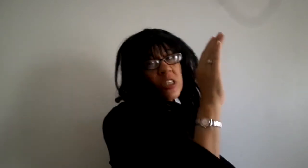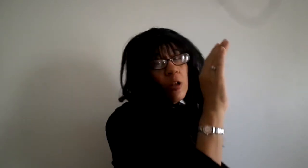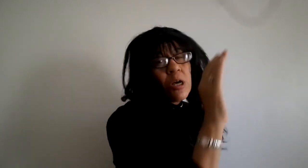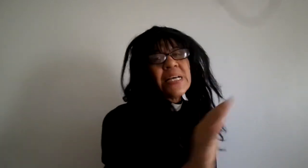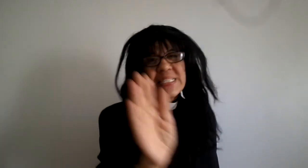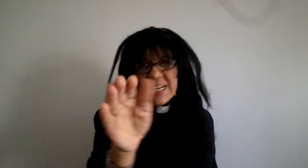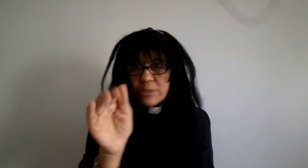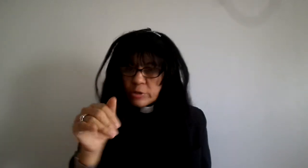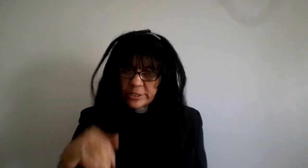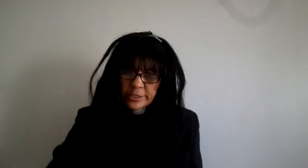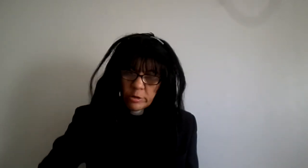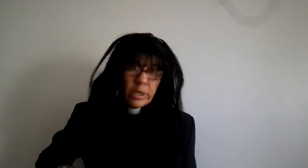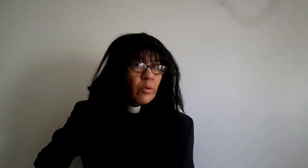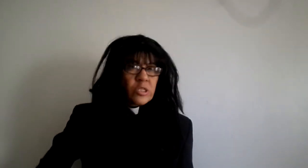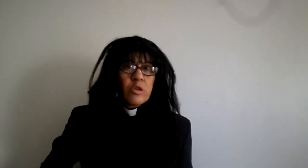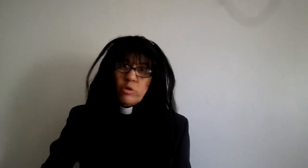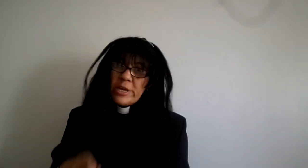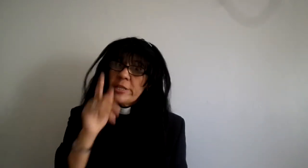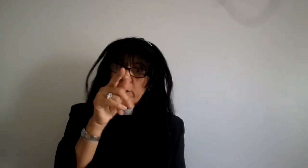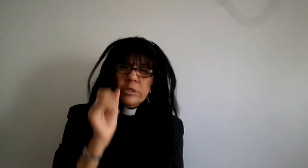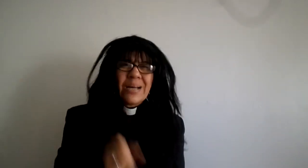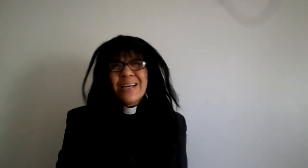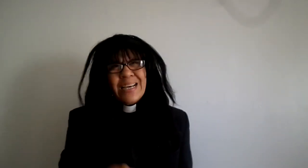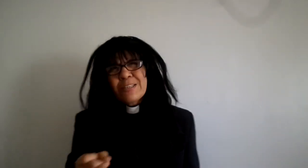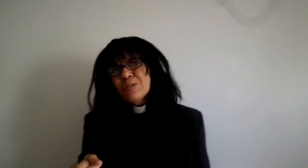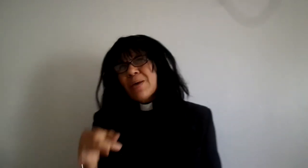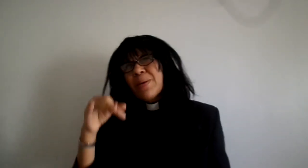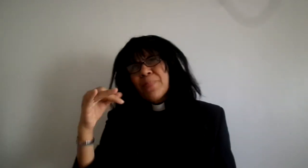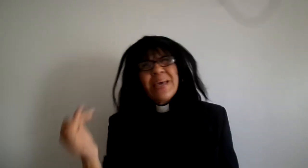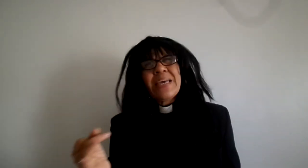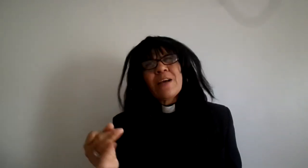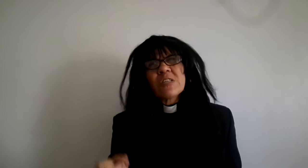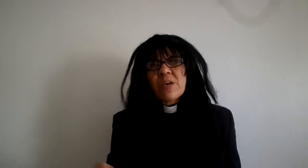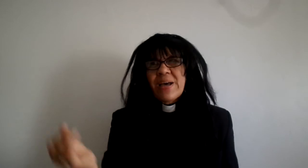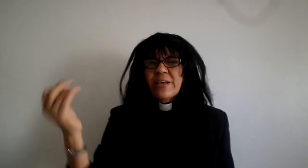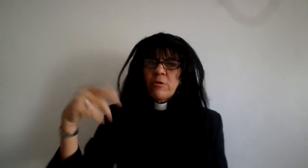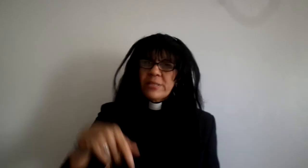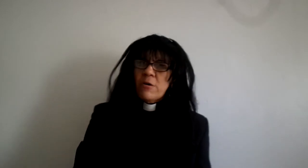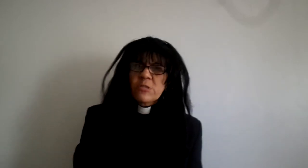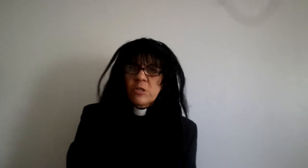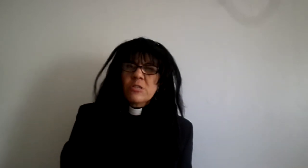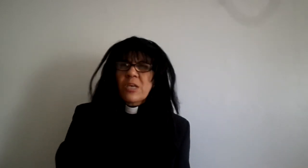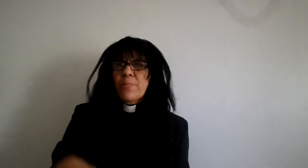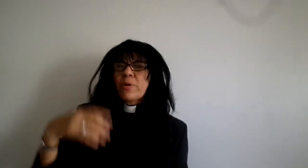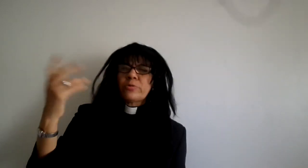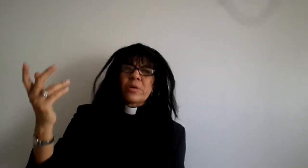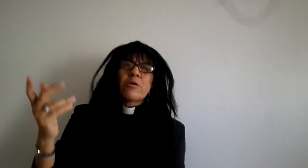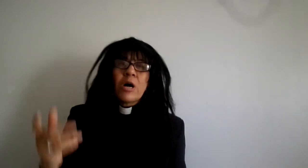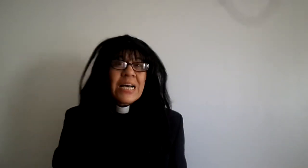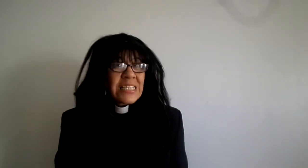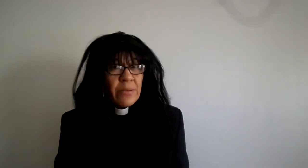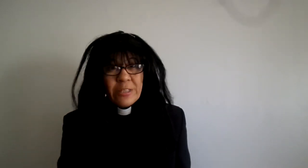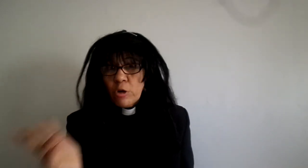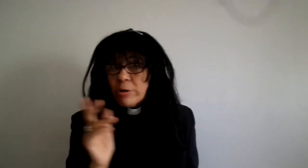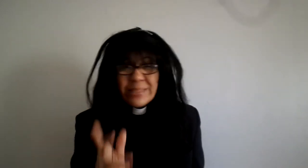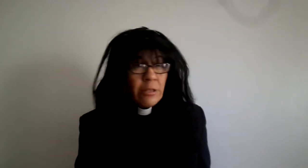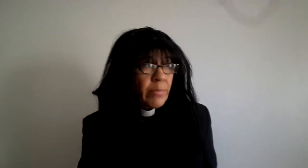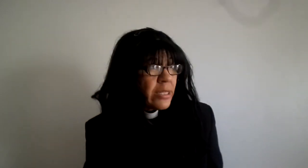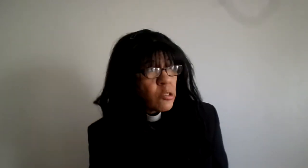cielos sacándote el dinero del bolsillo. Tú eres idiota. Eso se ve en México, se ve aquí en los Estados Unidos, se ve en Puerto Rico, se ve en todos los estados, en Venezuela,